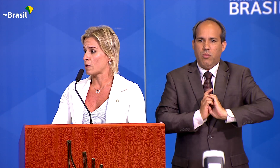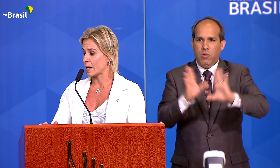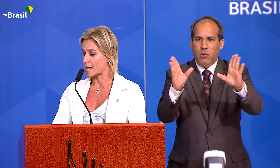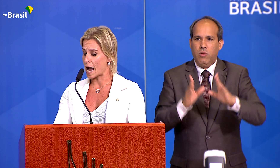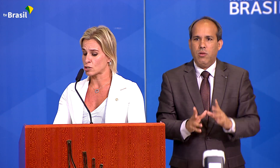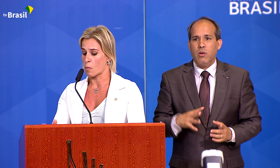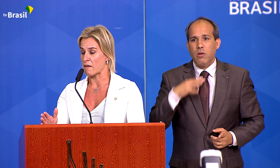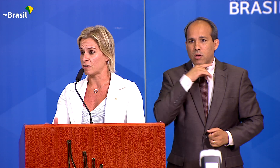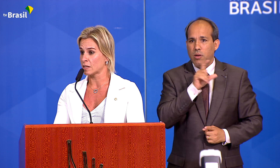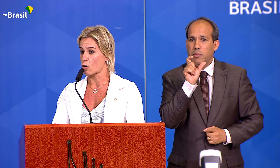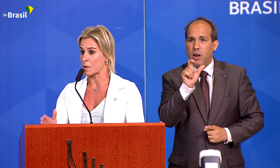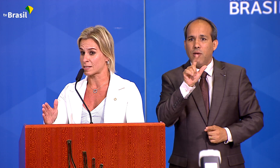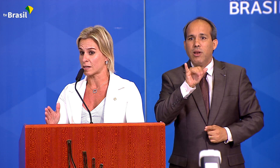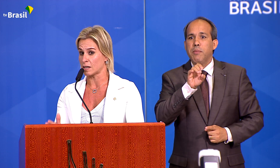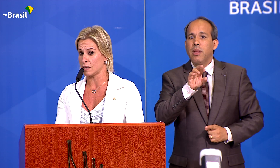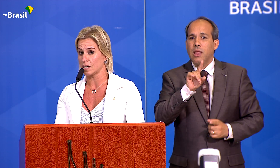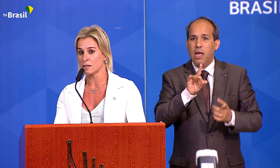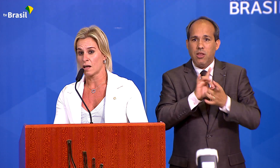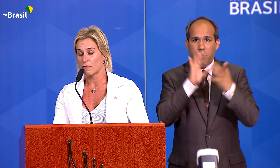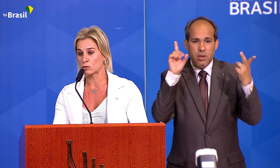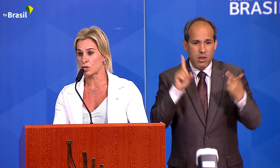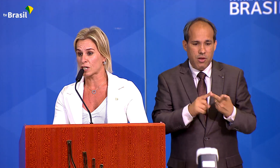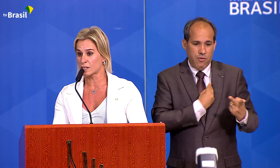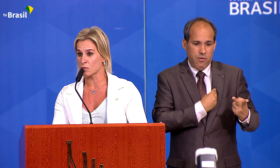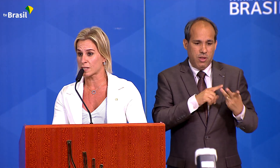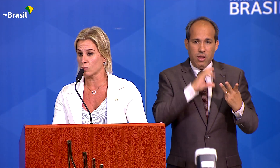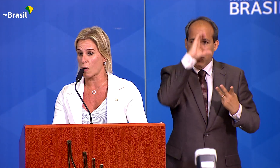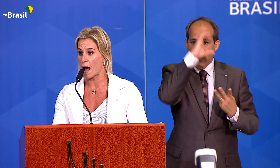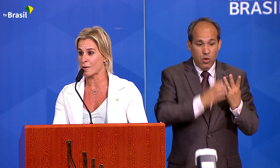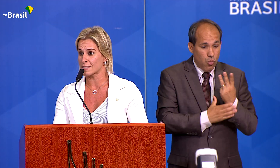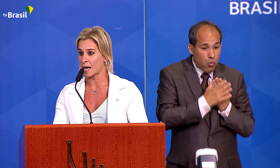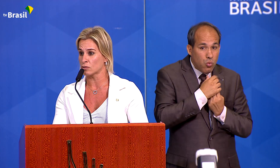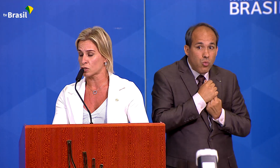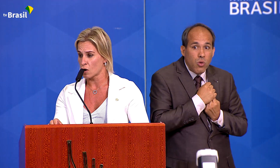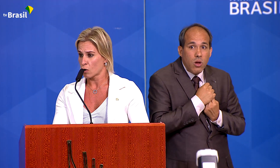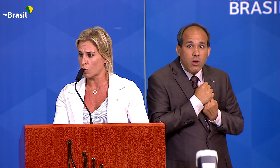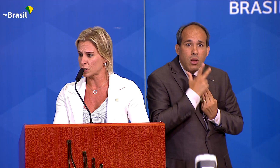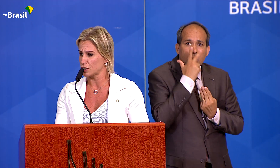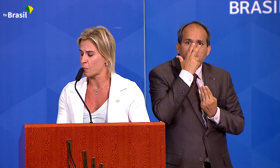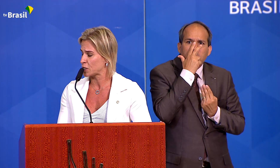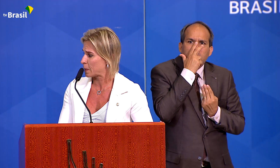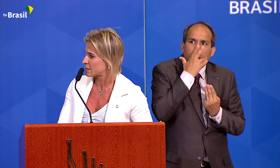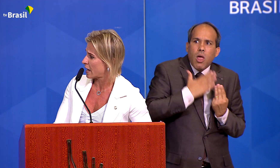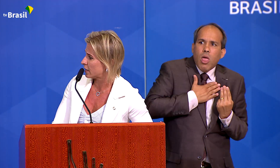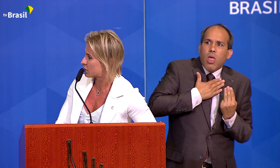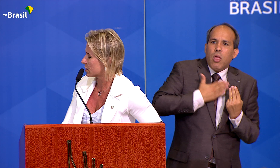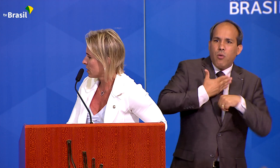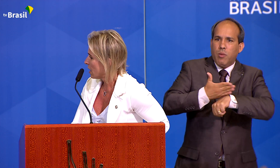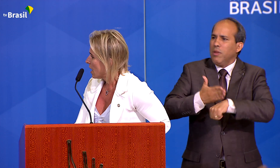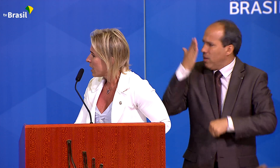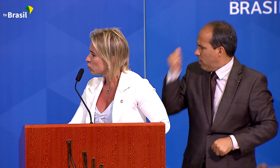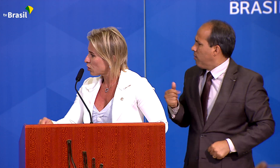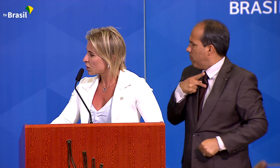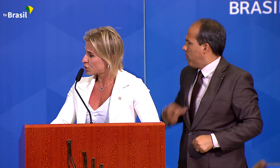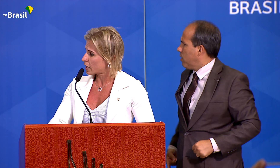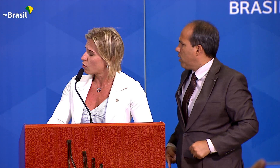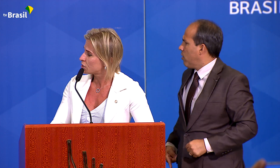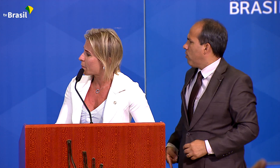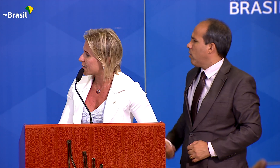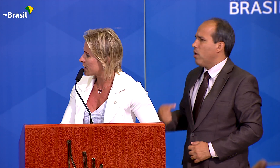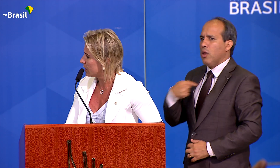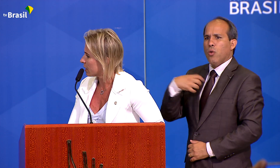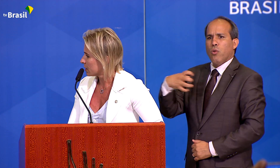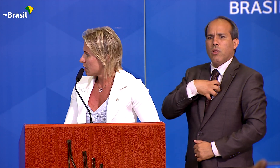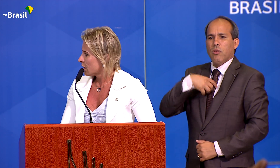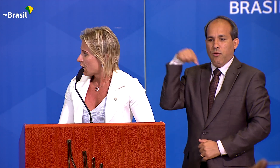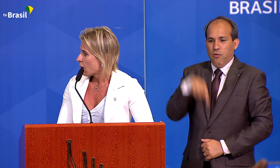como a liberdade como a vida como a cidadania fatores que estão sendo ameaçados constantemente Presidente eu tô